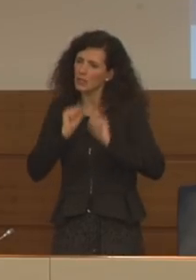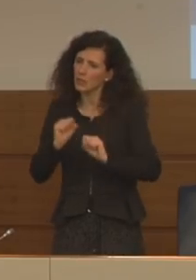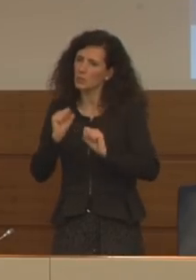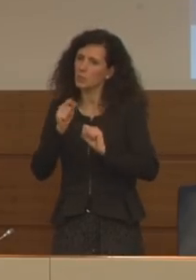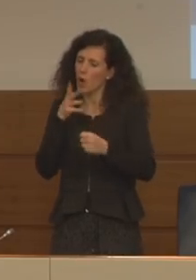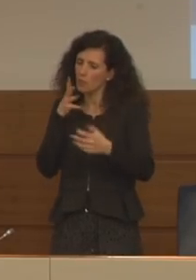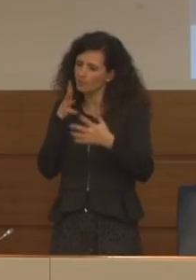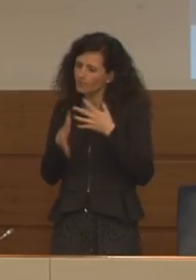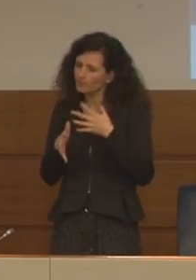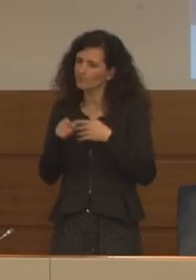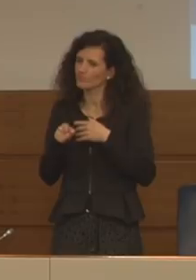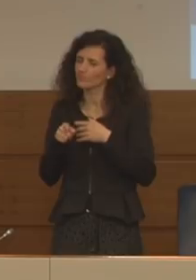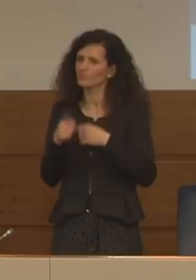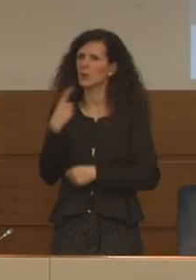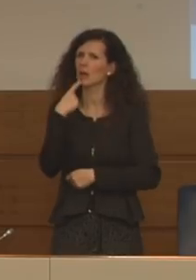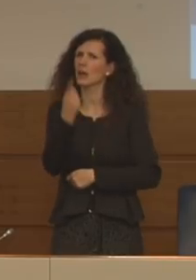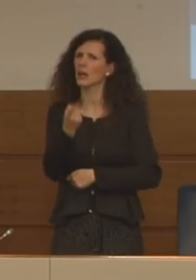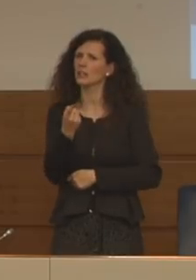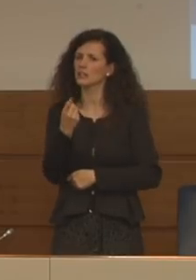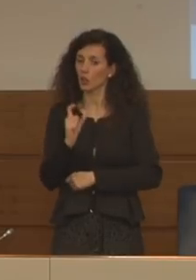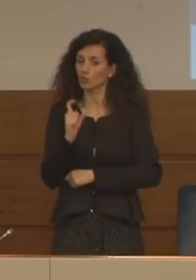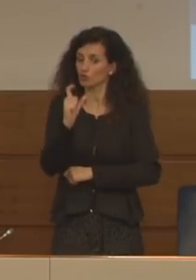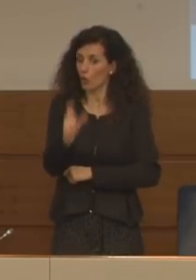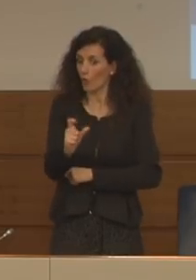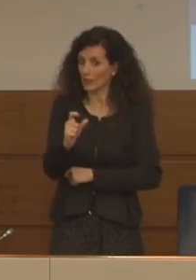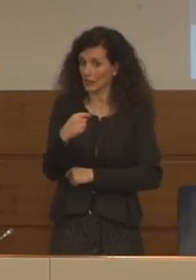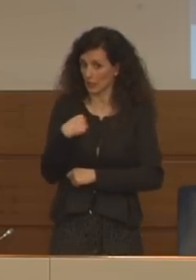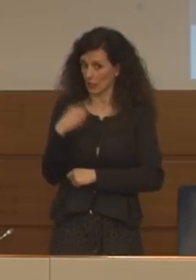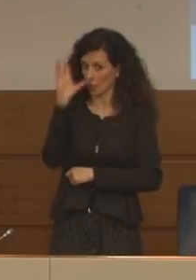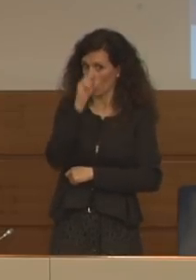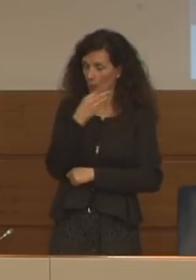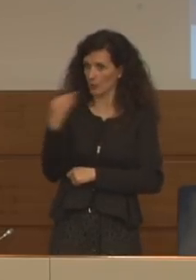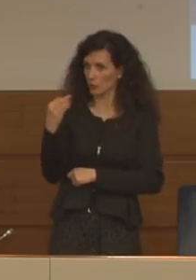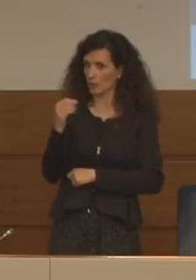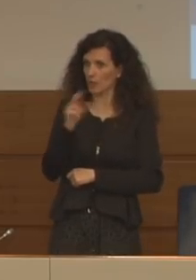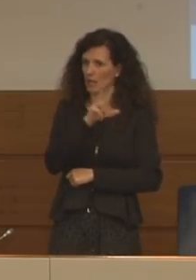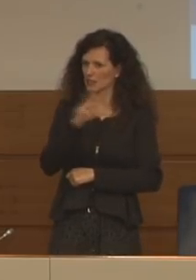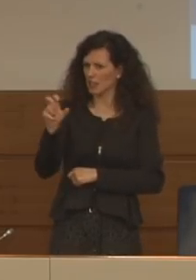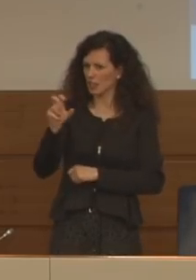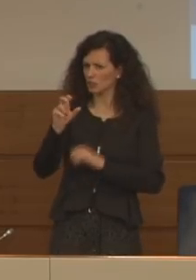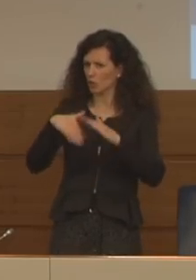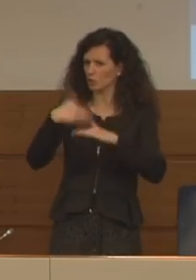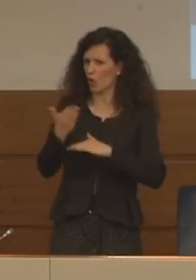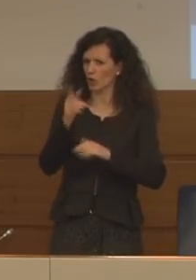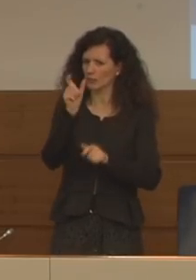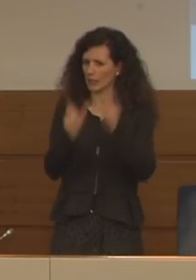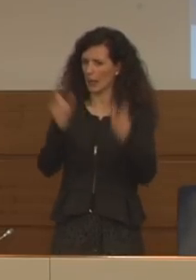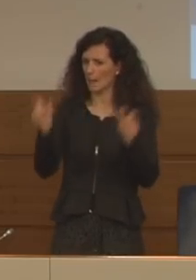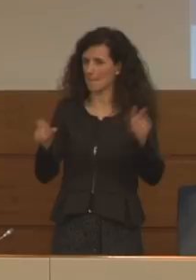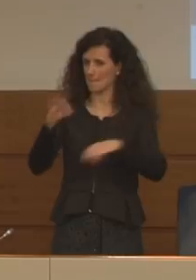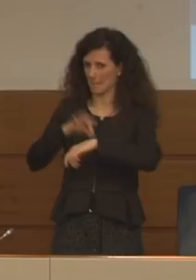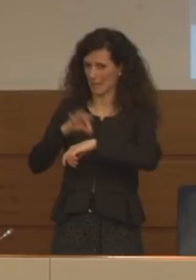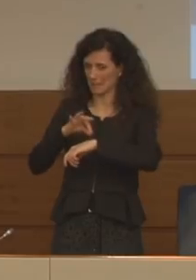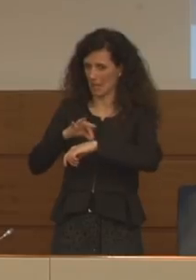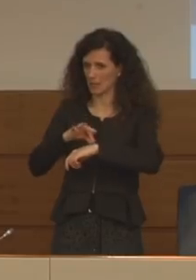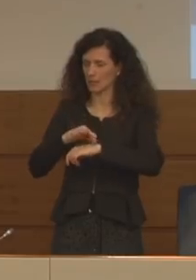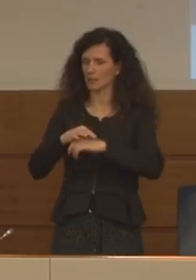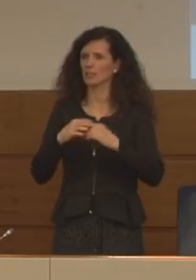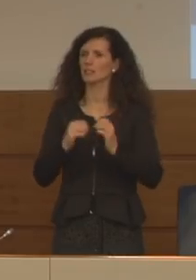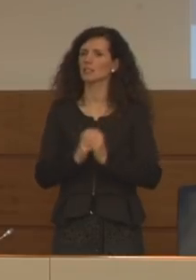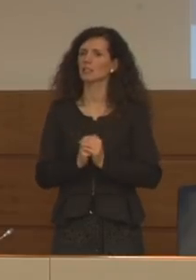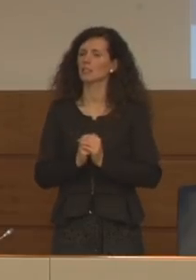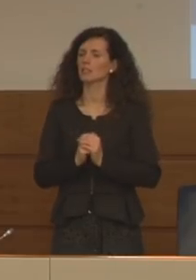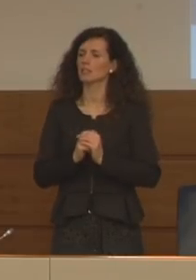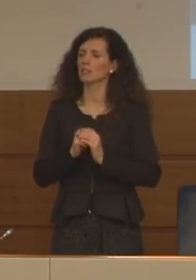il ne ha parlato di giovedì se non ho capito male per 300 e oltre persone ma volevo chiederle